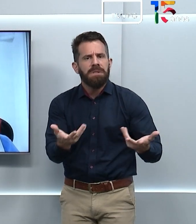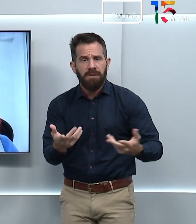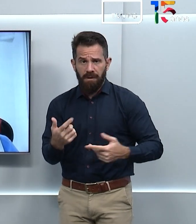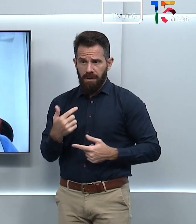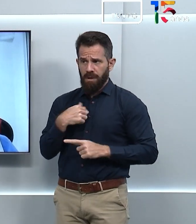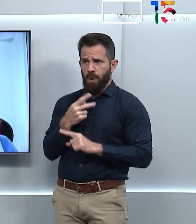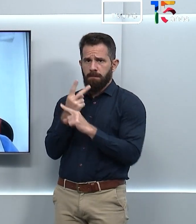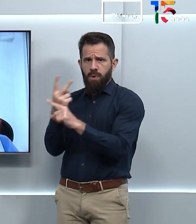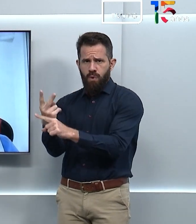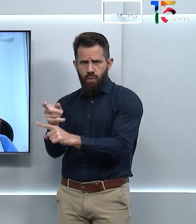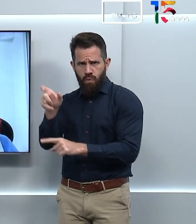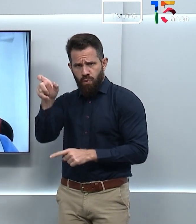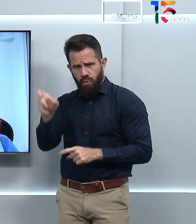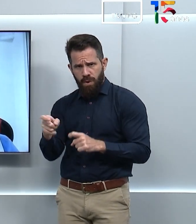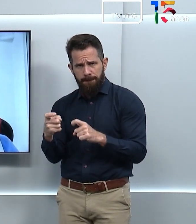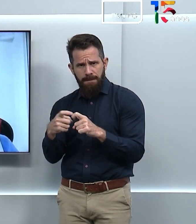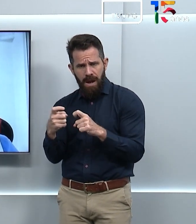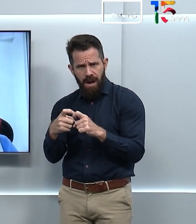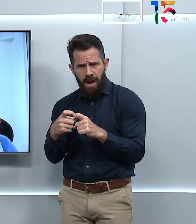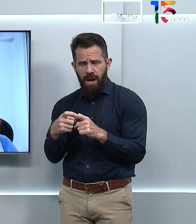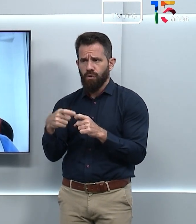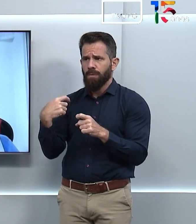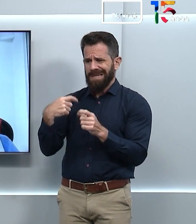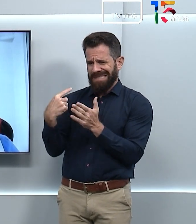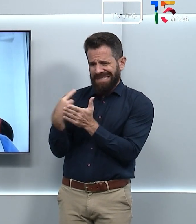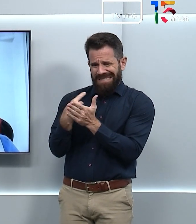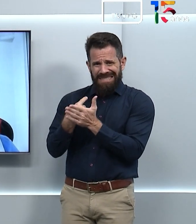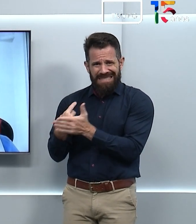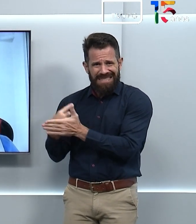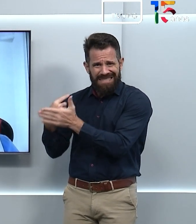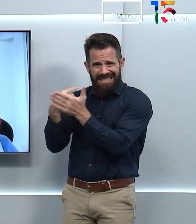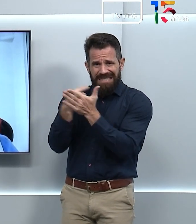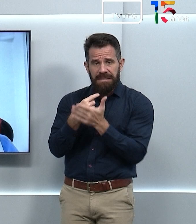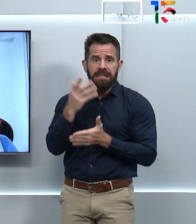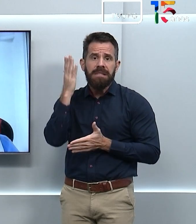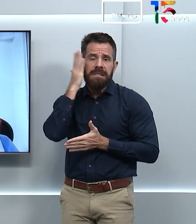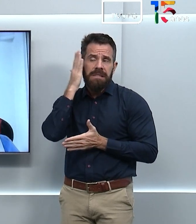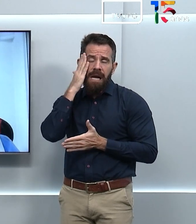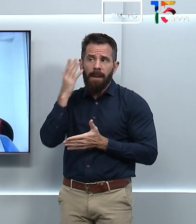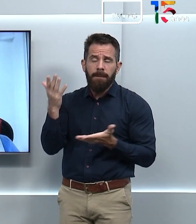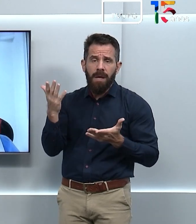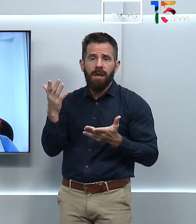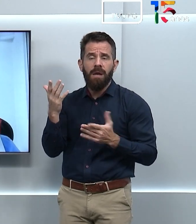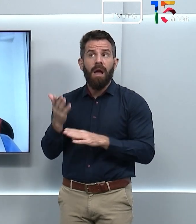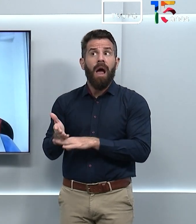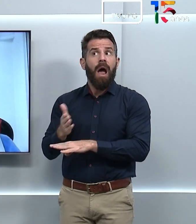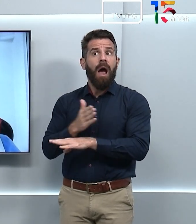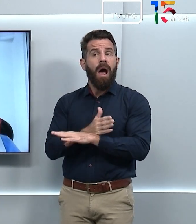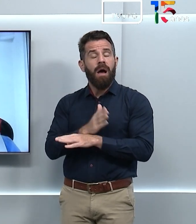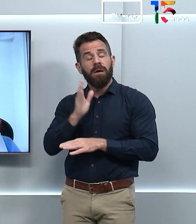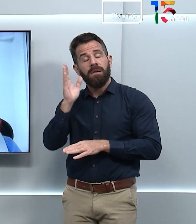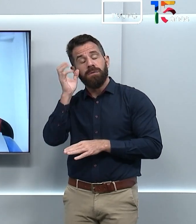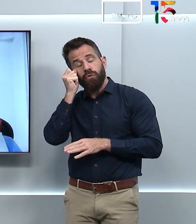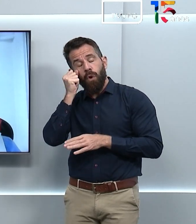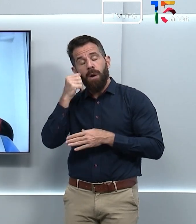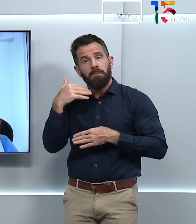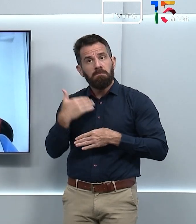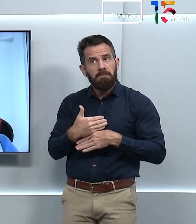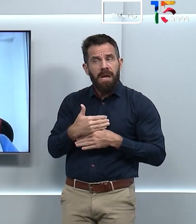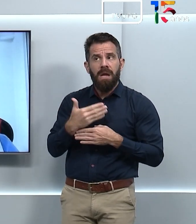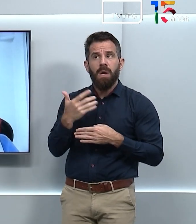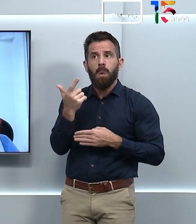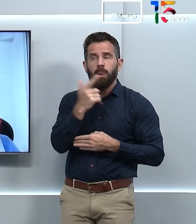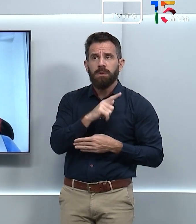outro especialista, fazer exames, né, medir esse hormônio, tentar regular o sono antes de tomar a medicação? O que precisa ser